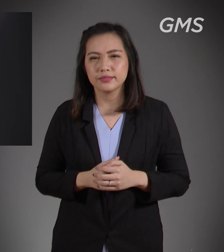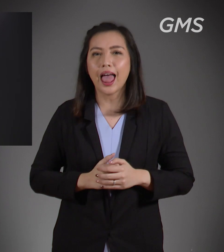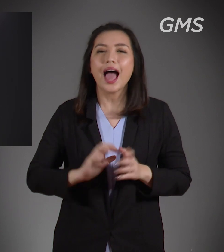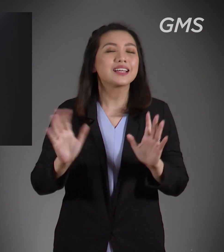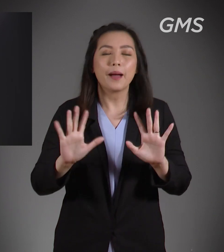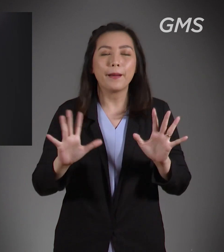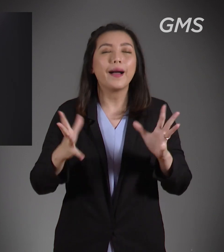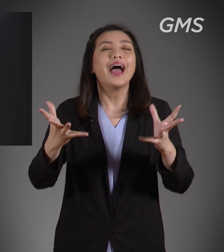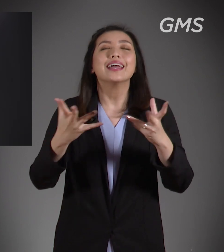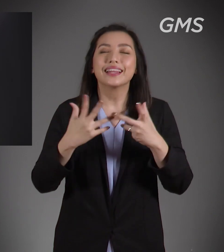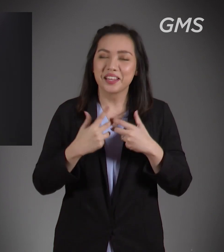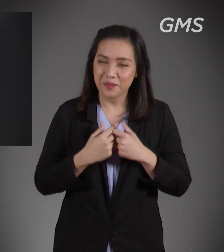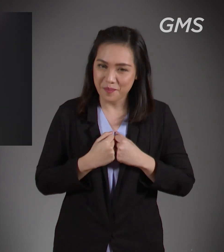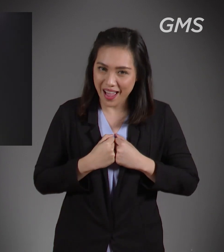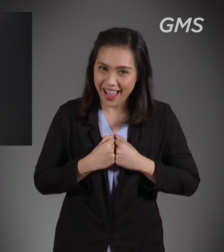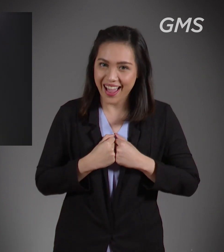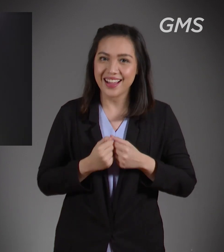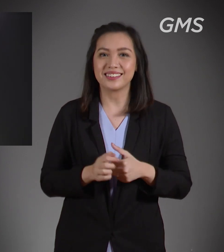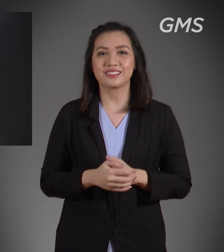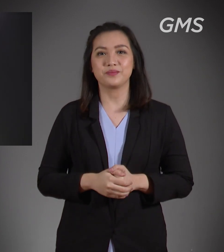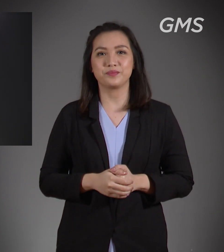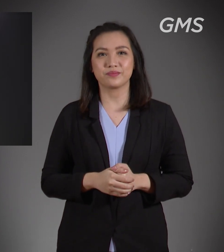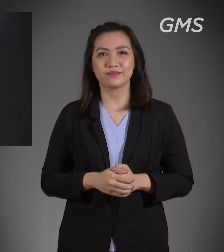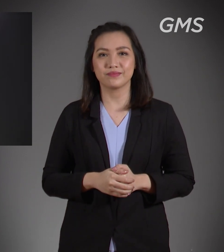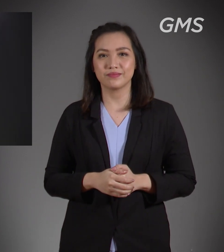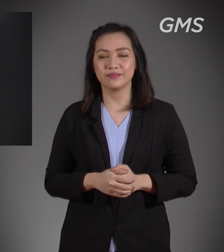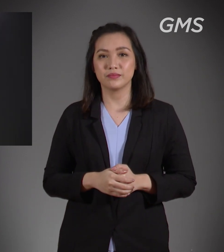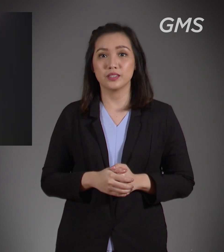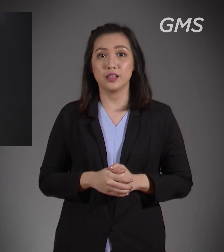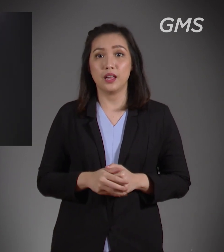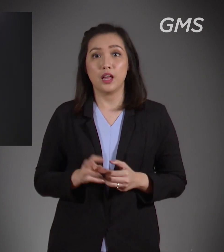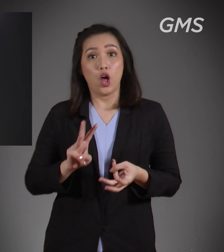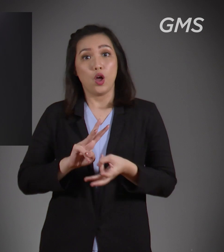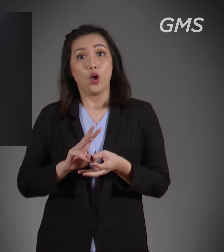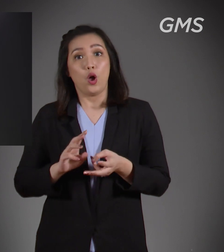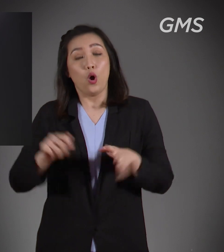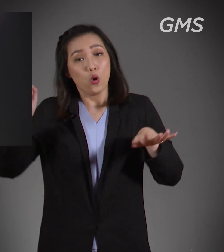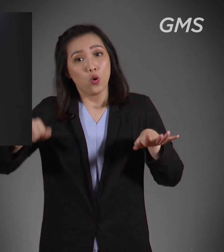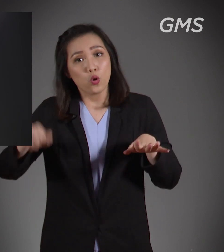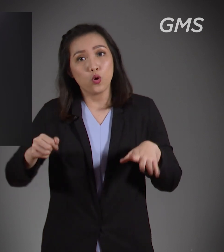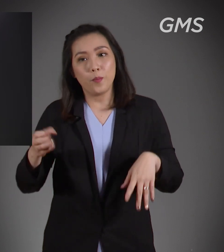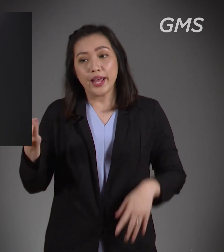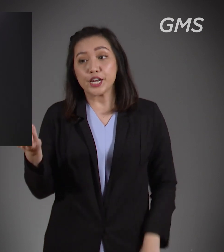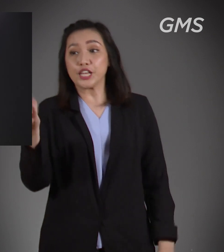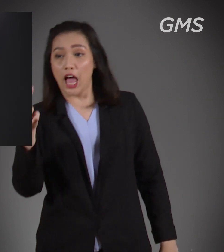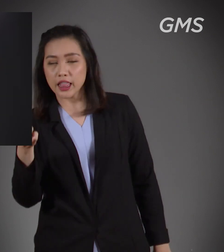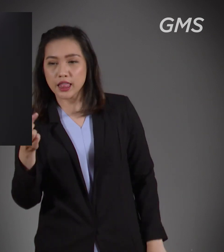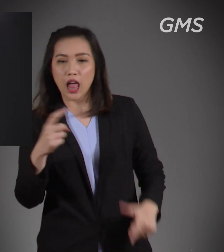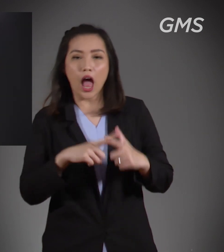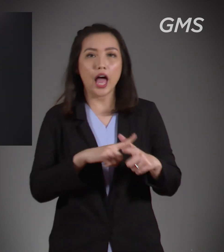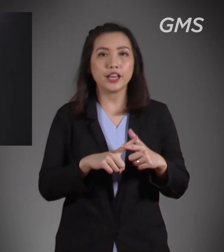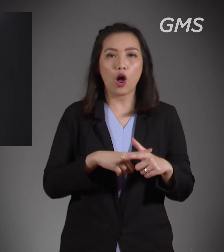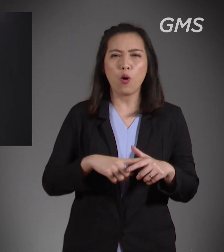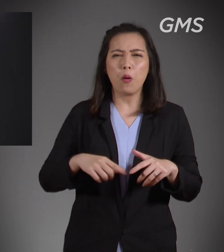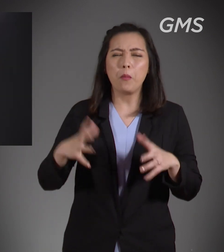membantah. Jadi kalau Tuhan memang mendisiplin kita dengan keras dalam hidup ini, baik lewat kejadian, pengalaman yang kurang mengenakkan,